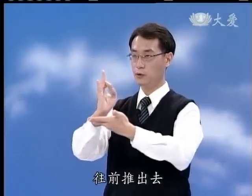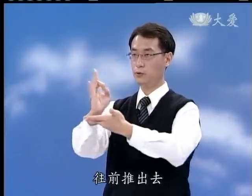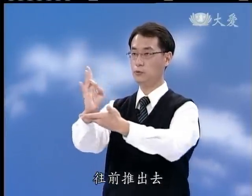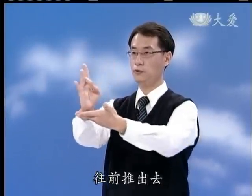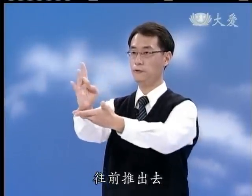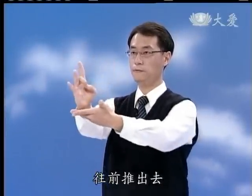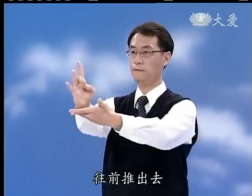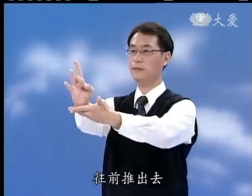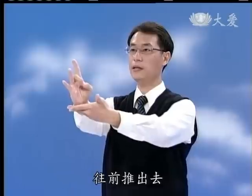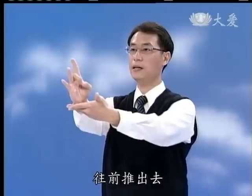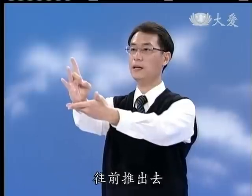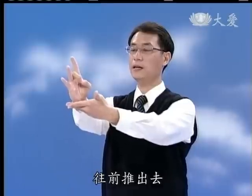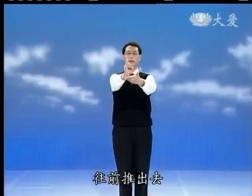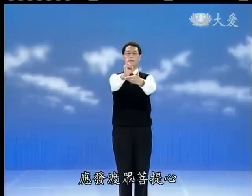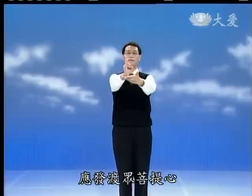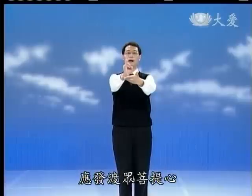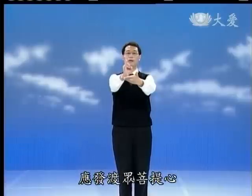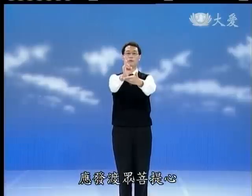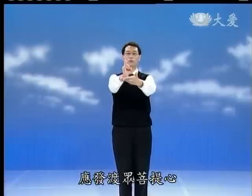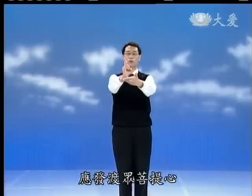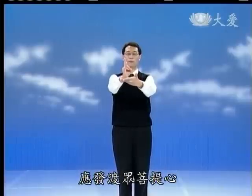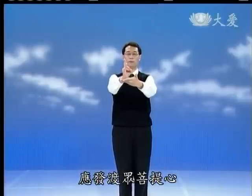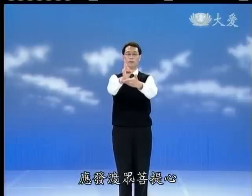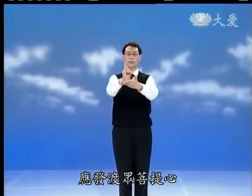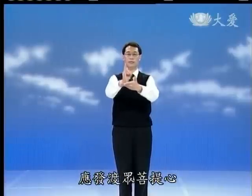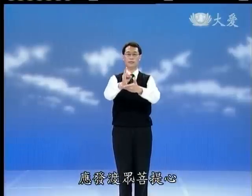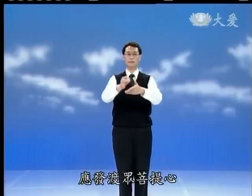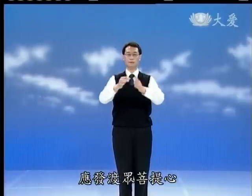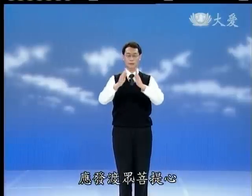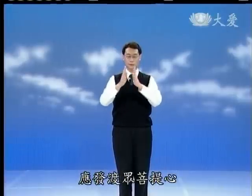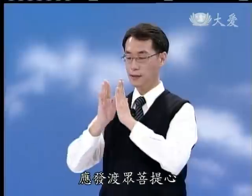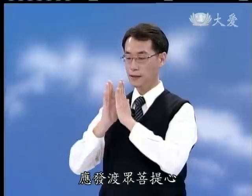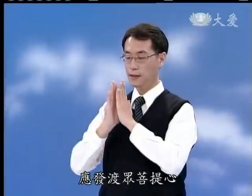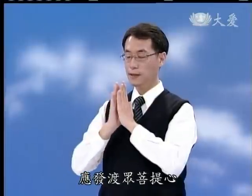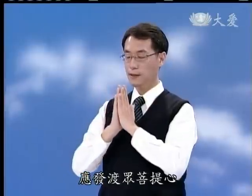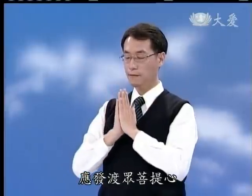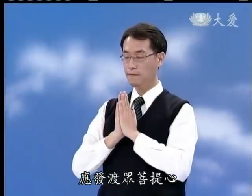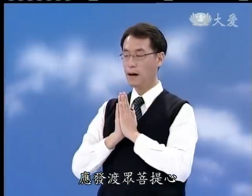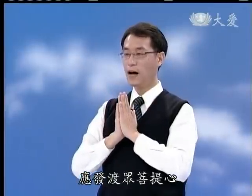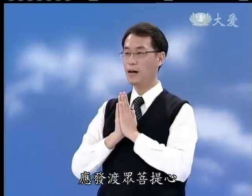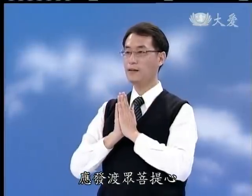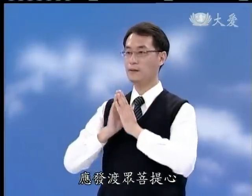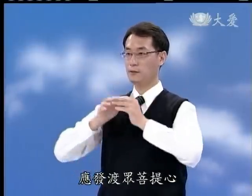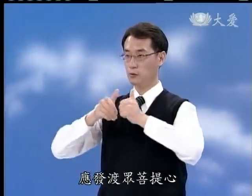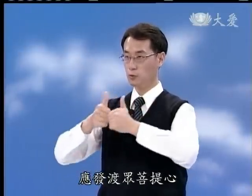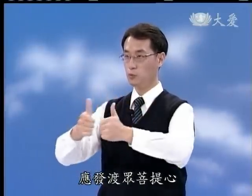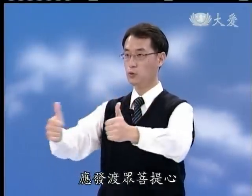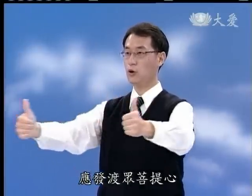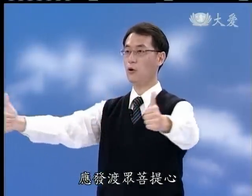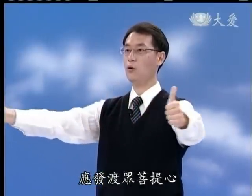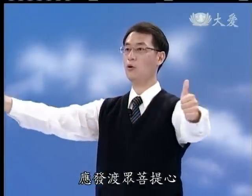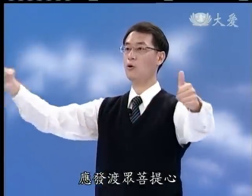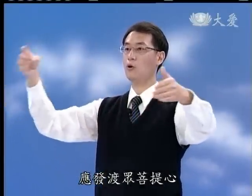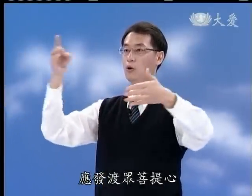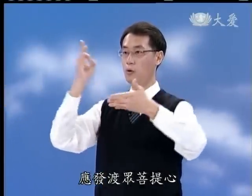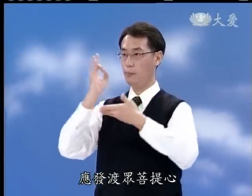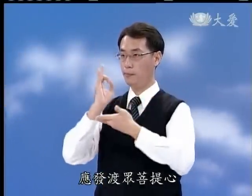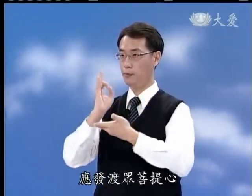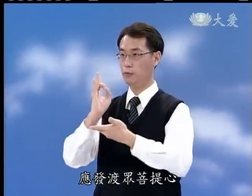前推出去。因发度众菩提心，因发度众菩